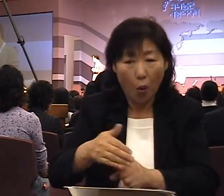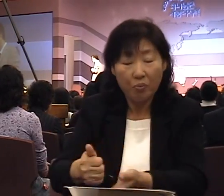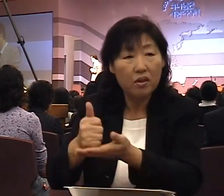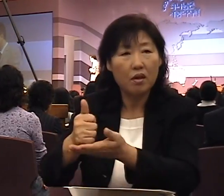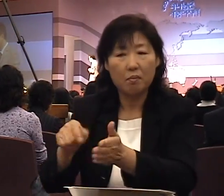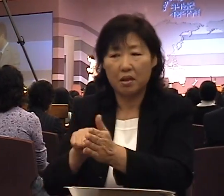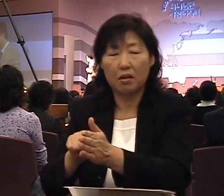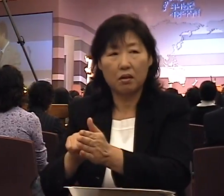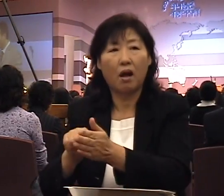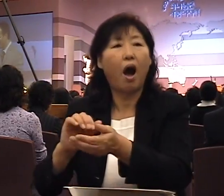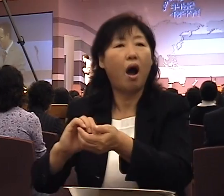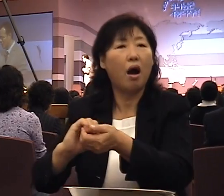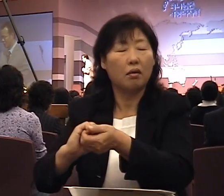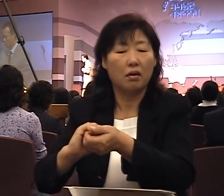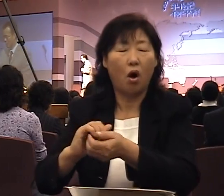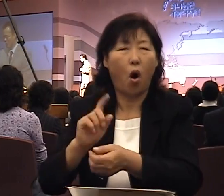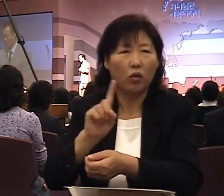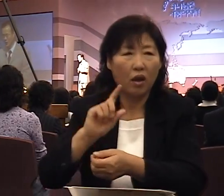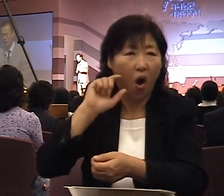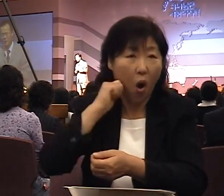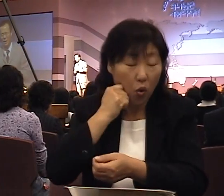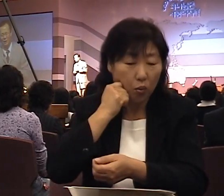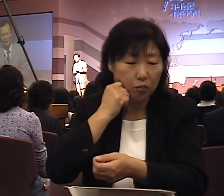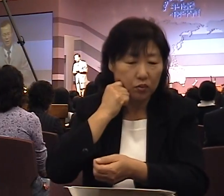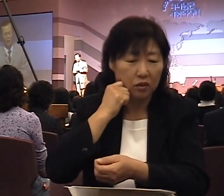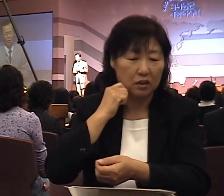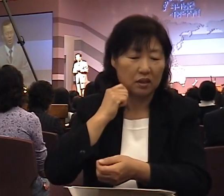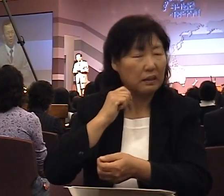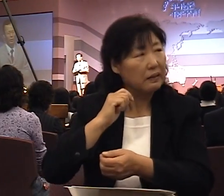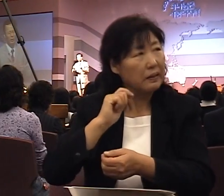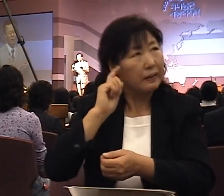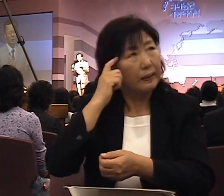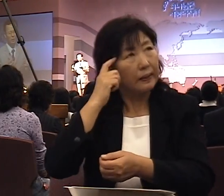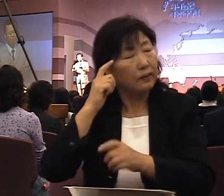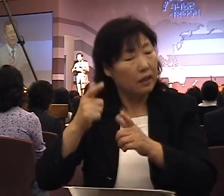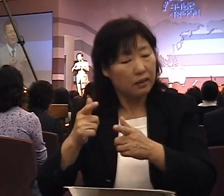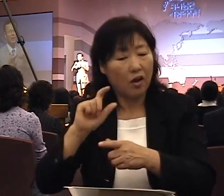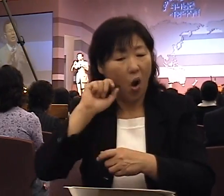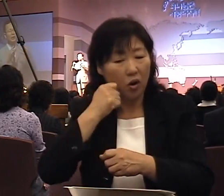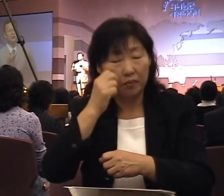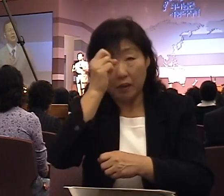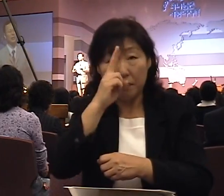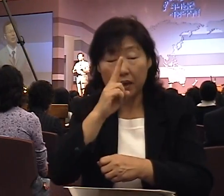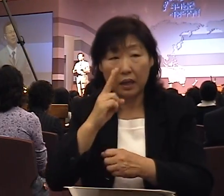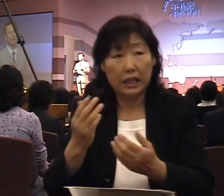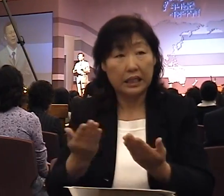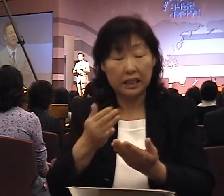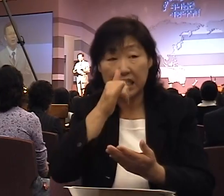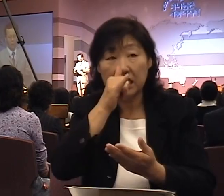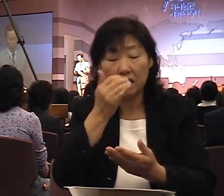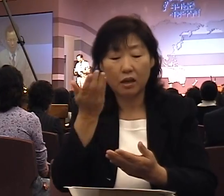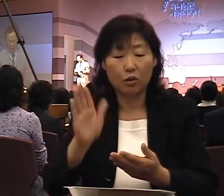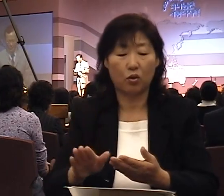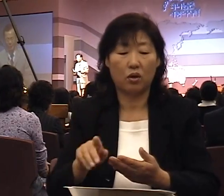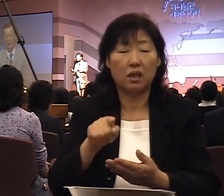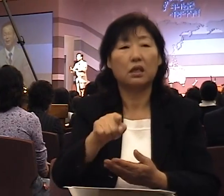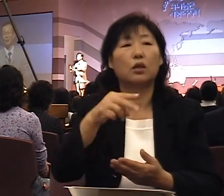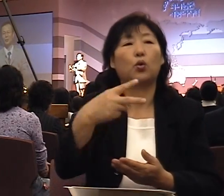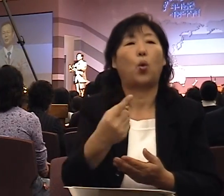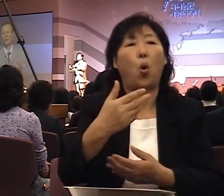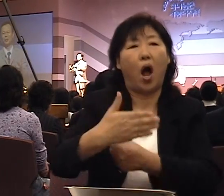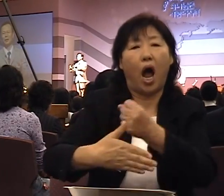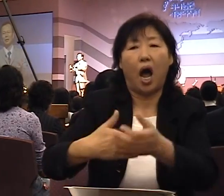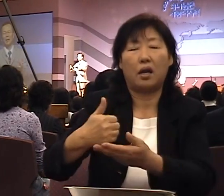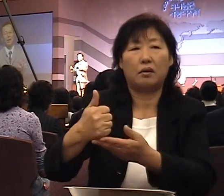섭리를 믿는 한, 어떠한 어려움과 예상치 않은 어려움, 그 뜻밖의 일이 있을지라도 이것도 하나님께